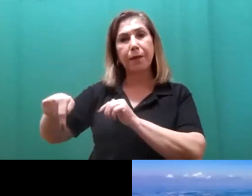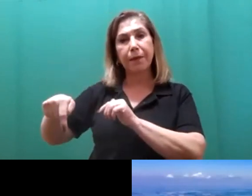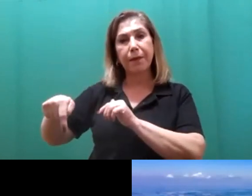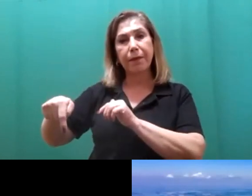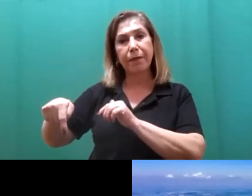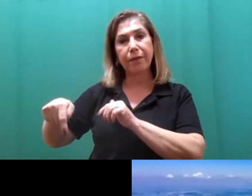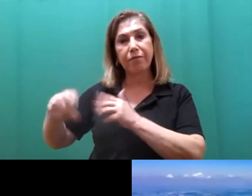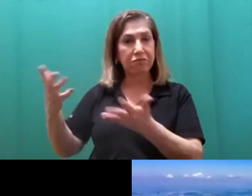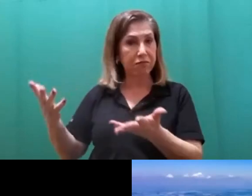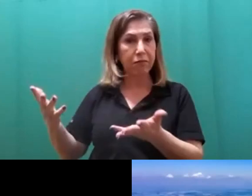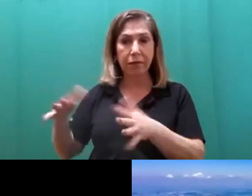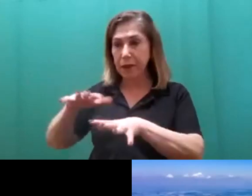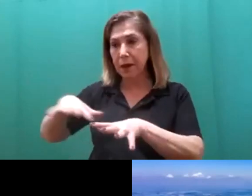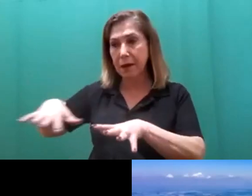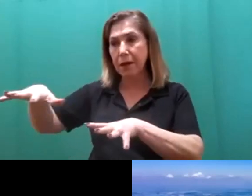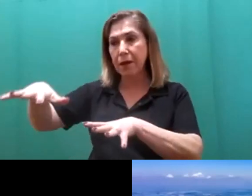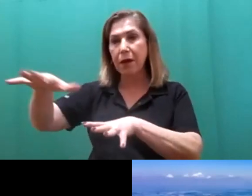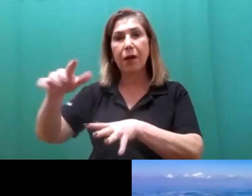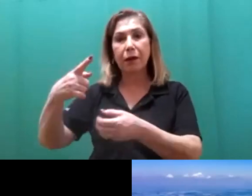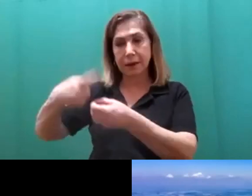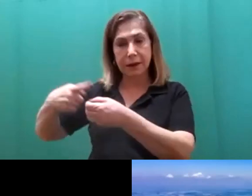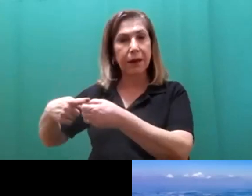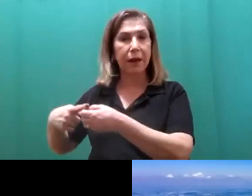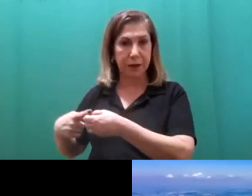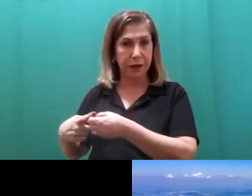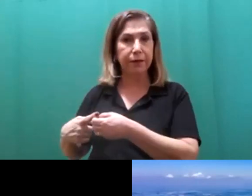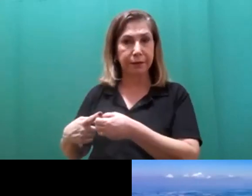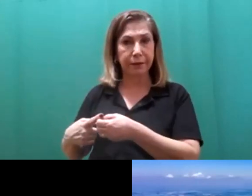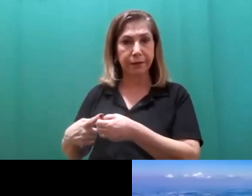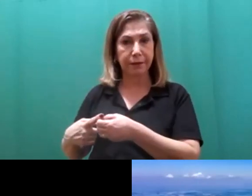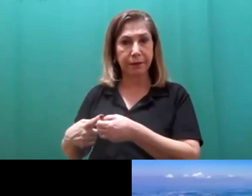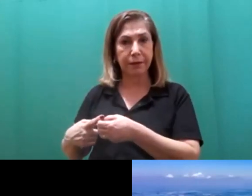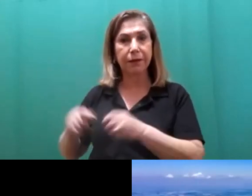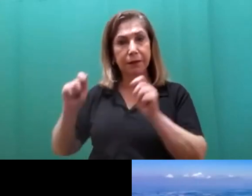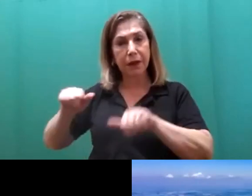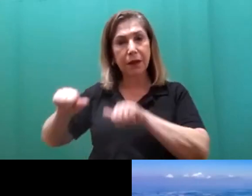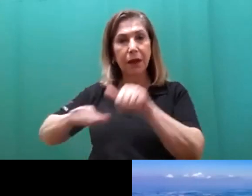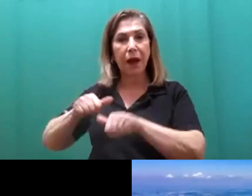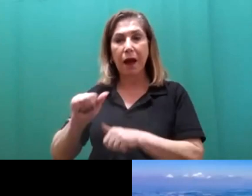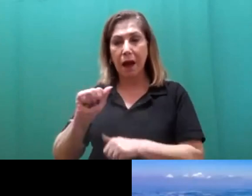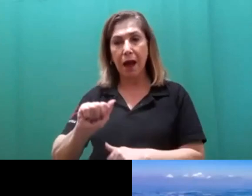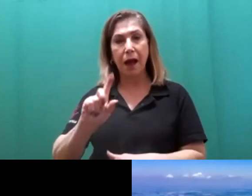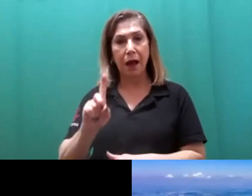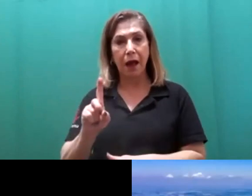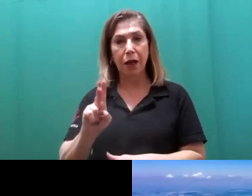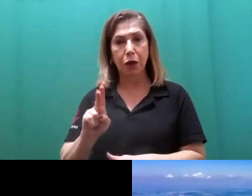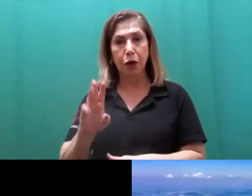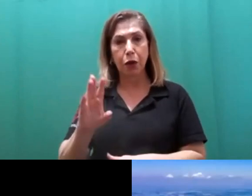do paisagismo urbano, né, de como que isso se torna um adubo urbano e não somente um